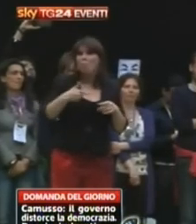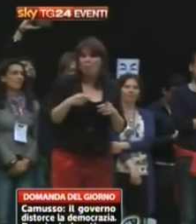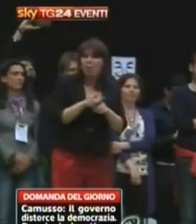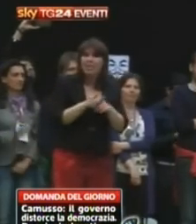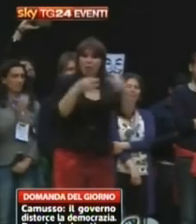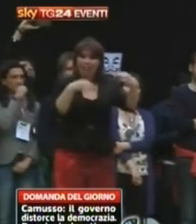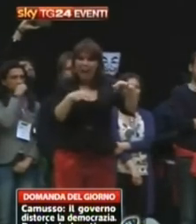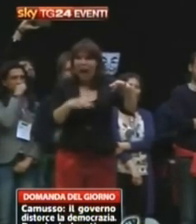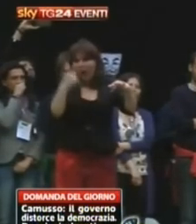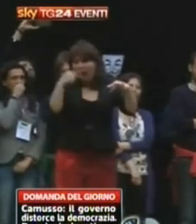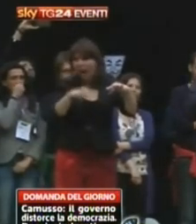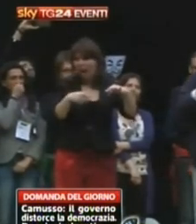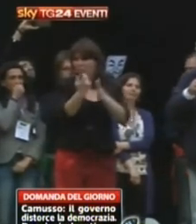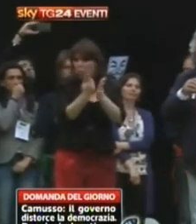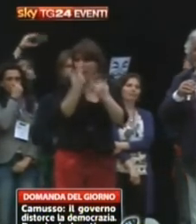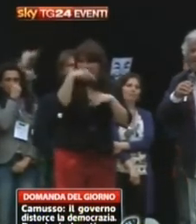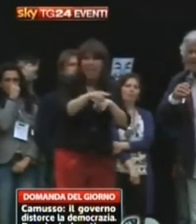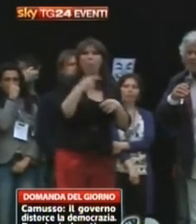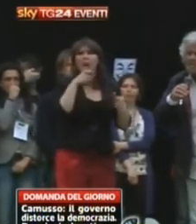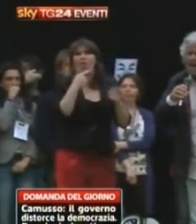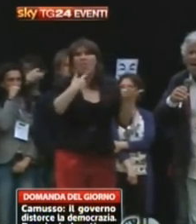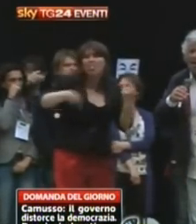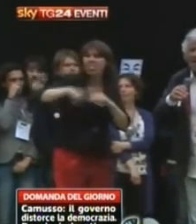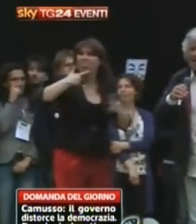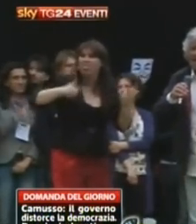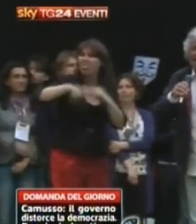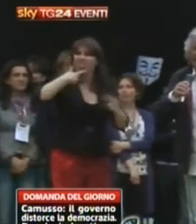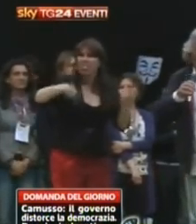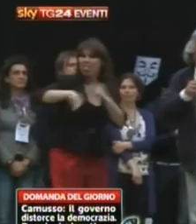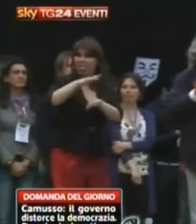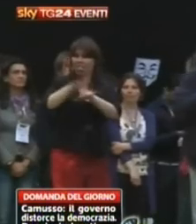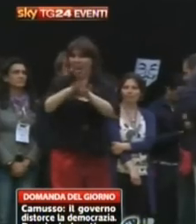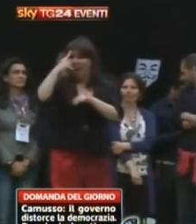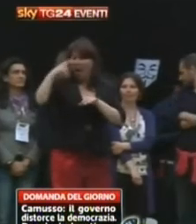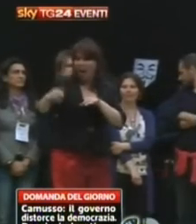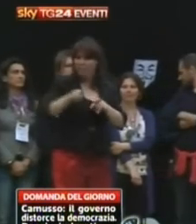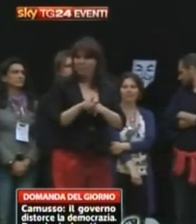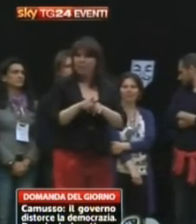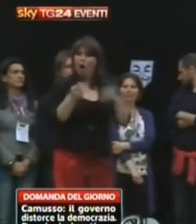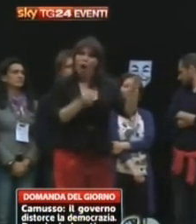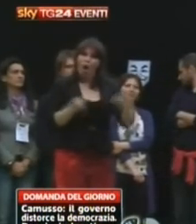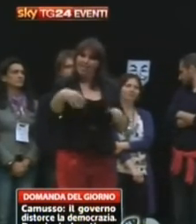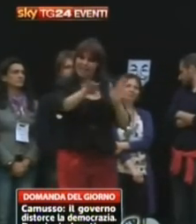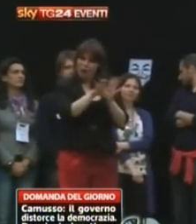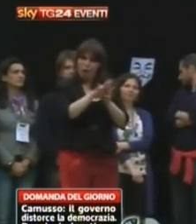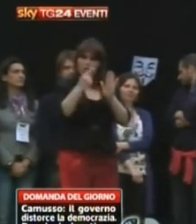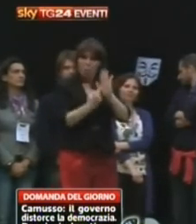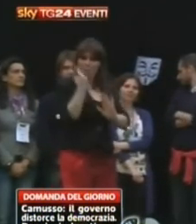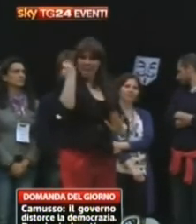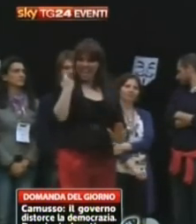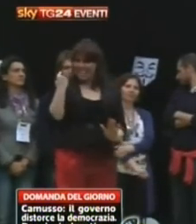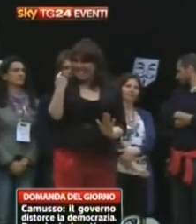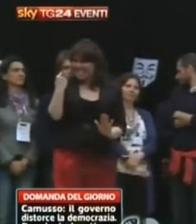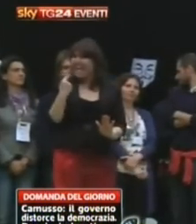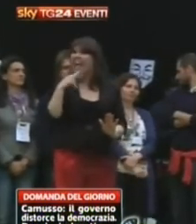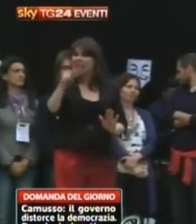sulle carte, giocano sulle parole, cambiano l'effetto sulle parole. Allora la Corte dei Conti un mese fa ha detto una cosa che